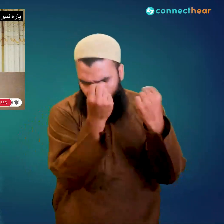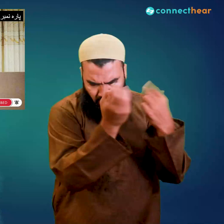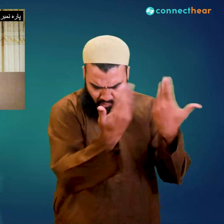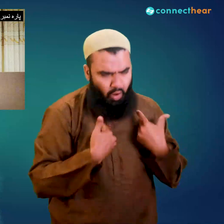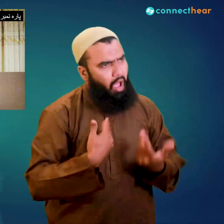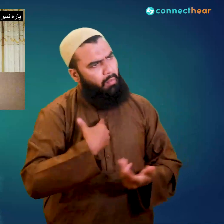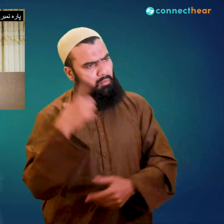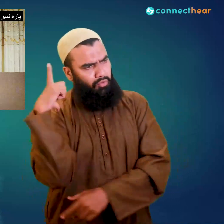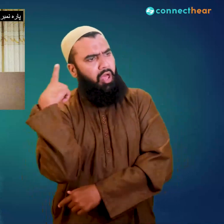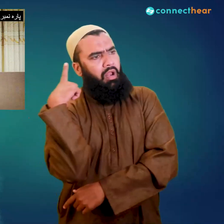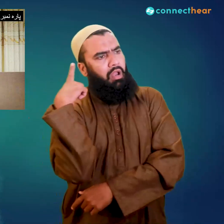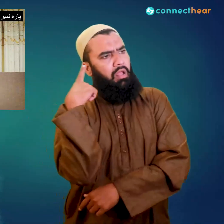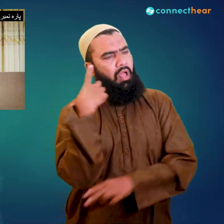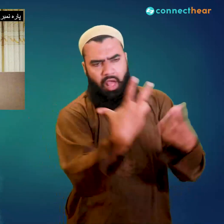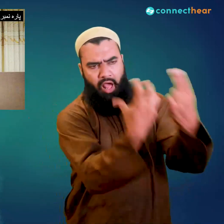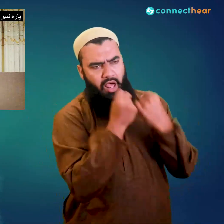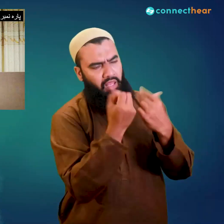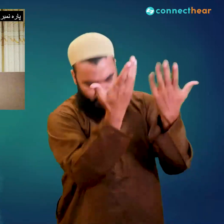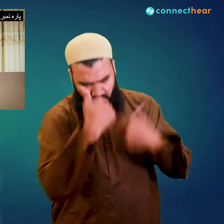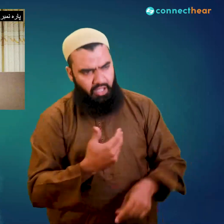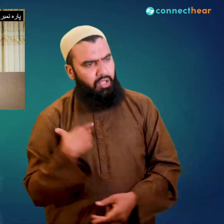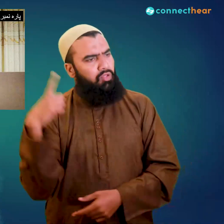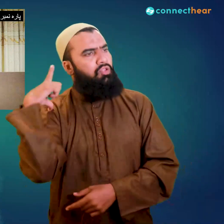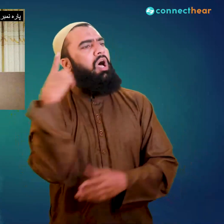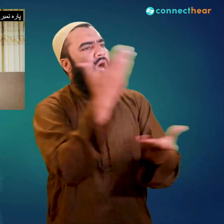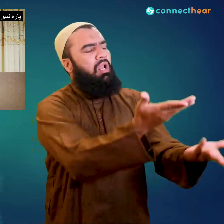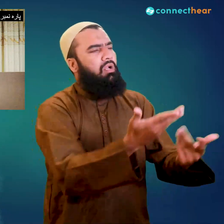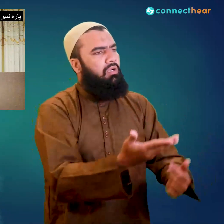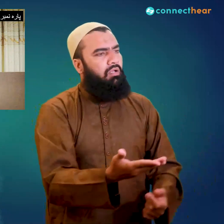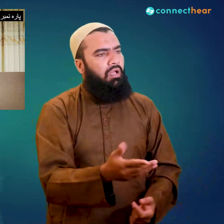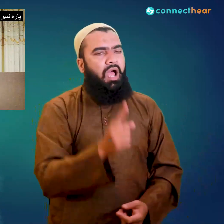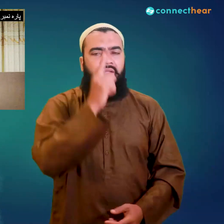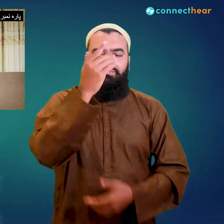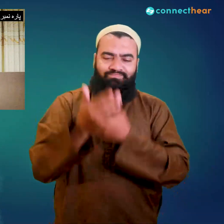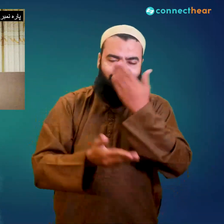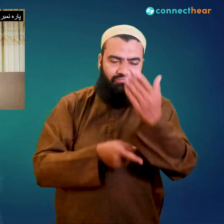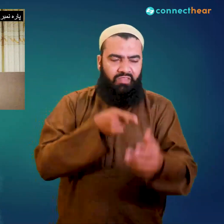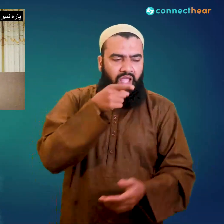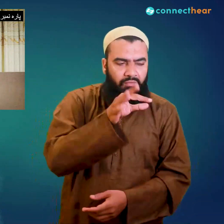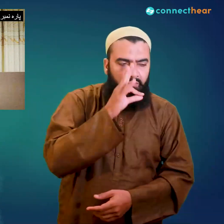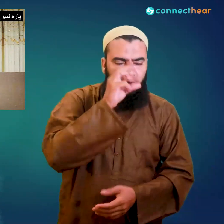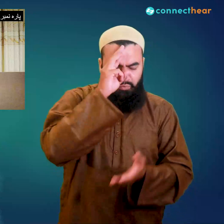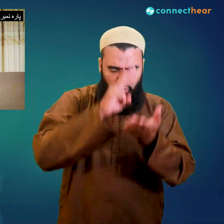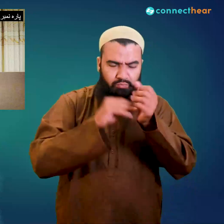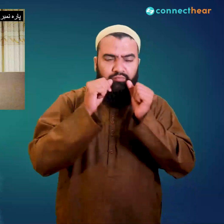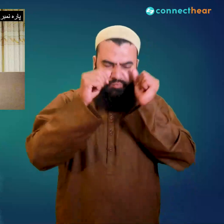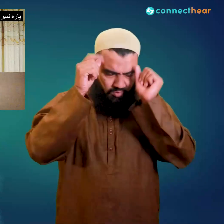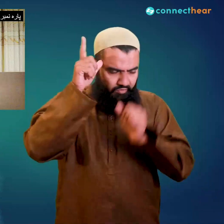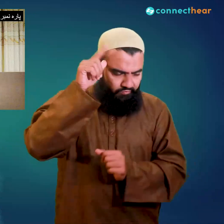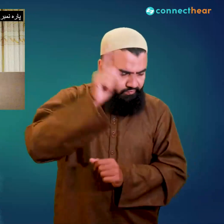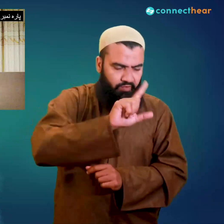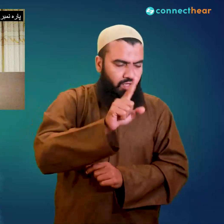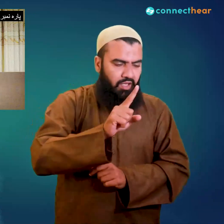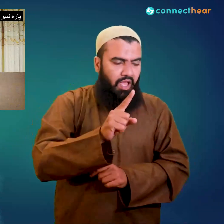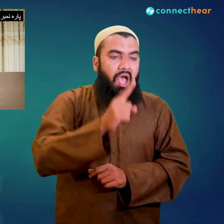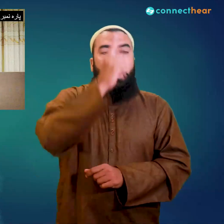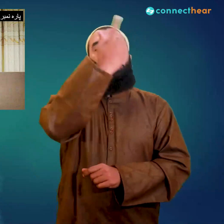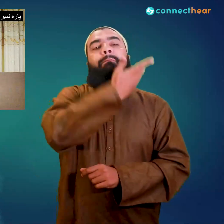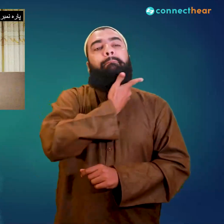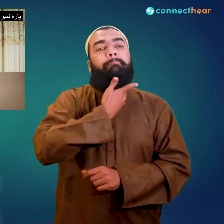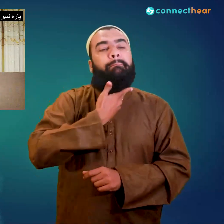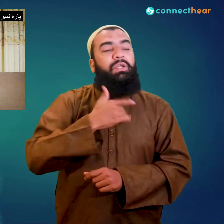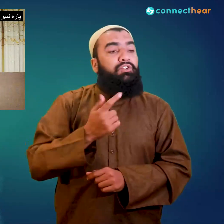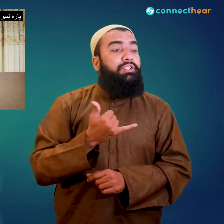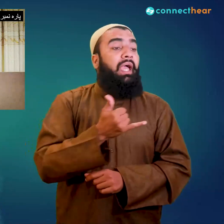گے تو اس عذاب کو آپ کے رہتے ہوئے ہی ان پر لے آئیں گے، اور جب ہماری حکمت اور مشیت نہیں ہوگی تو آپ کو